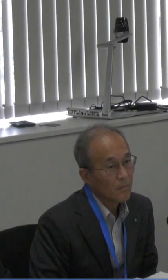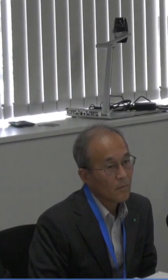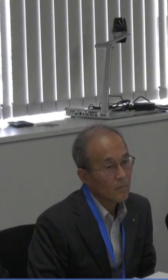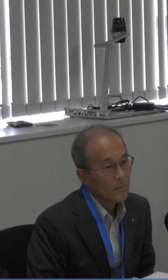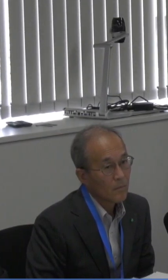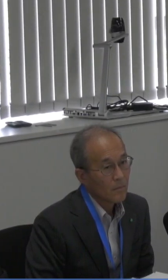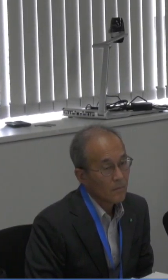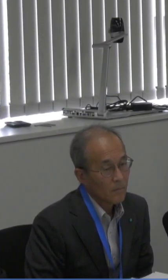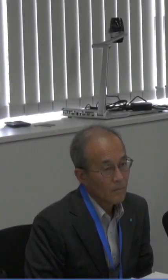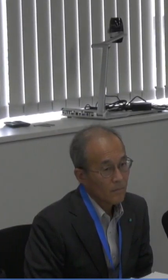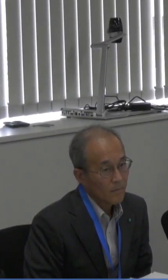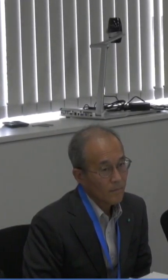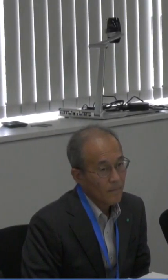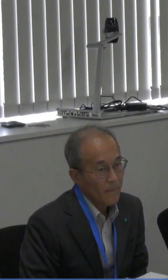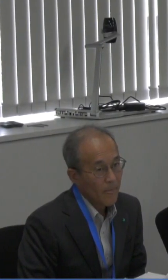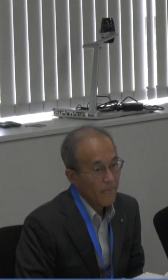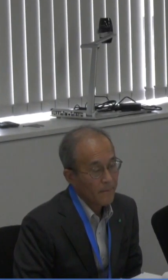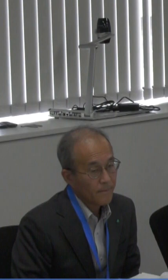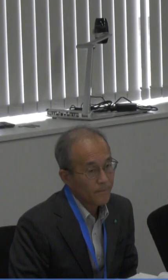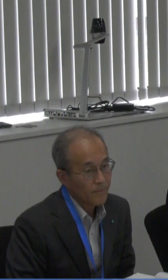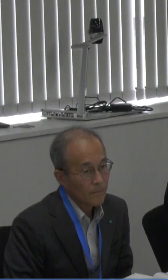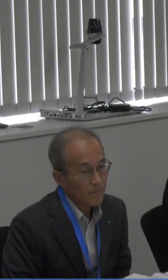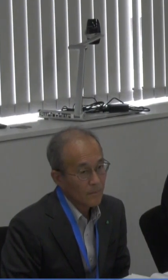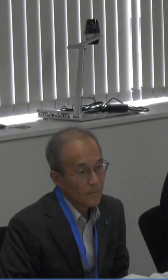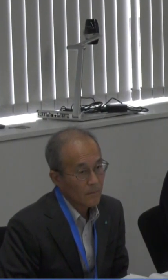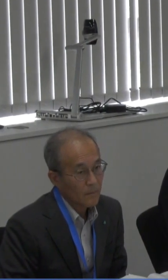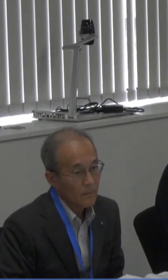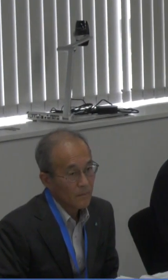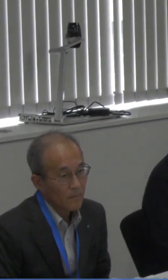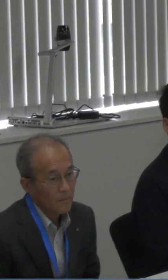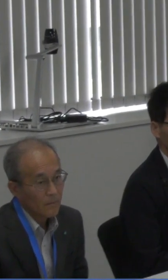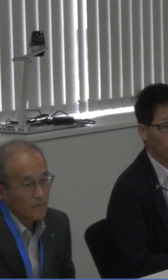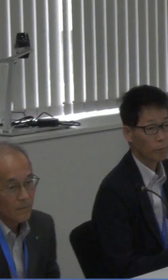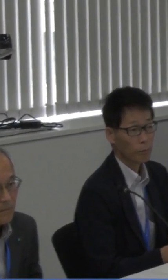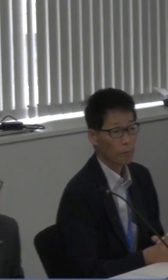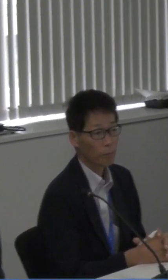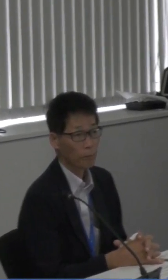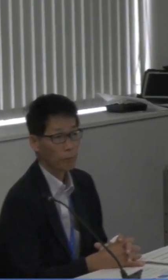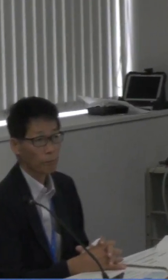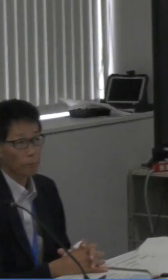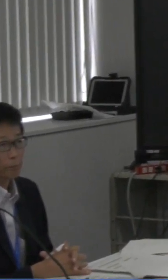はい、ありがとうございます。 よろしいですか。はい、ありがとうございます。他にございますか。